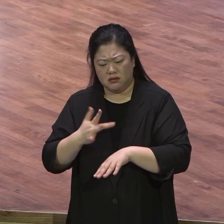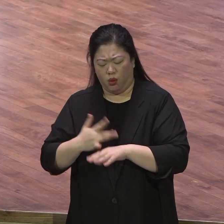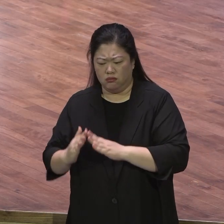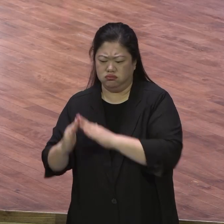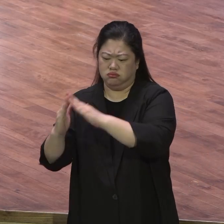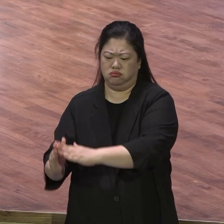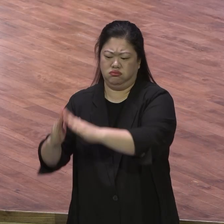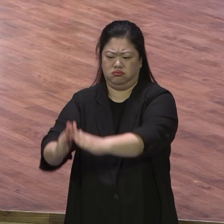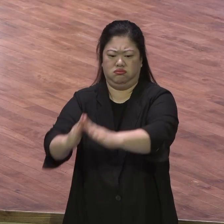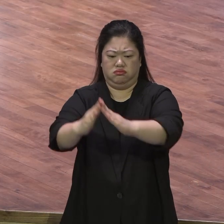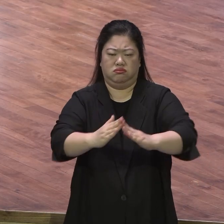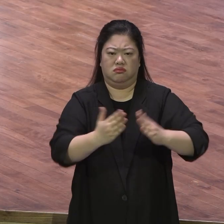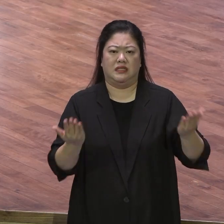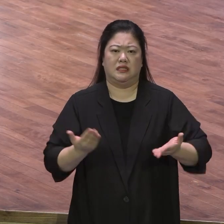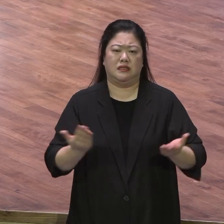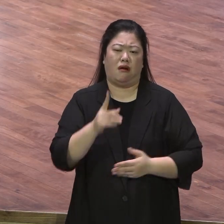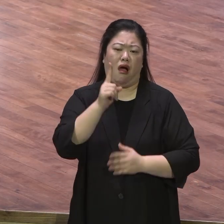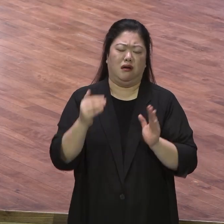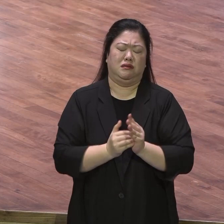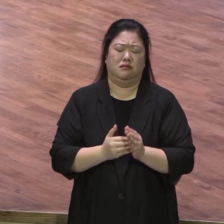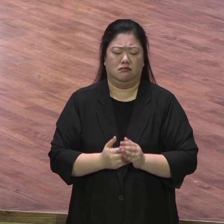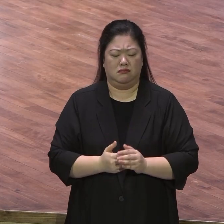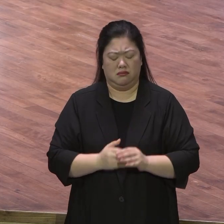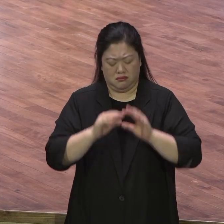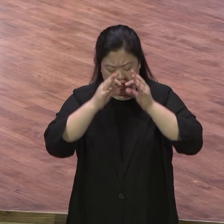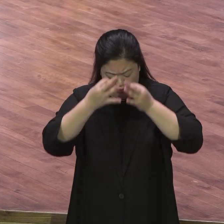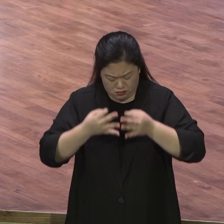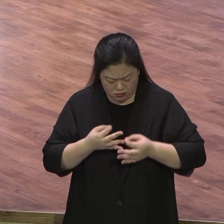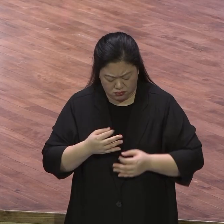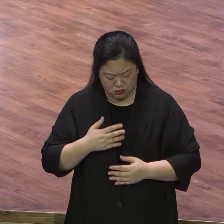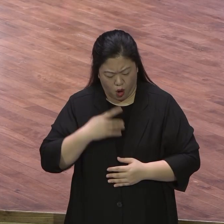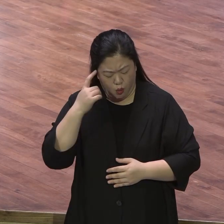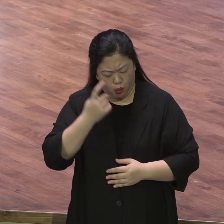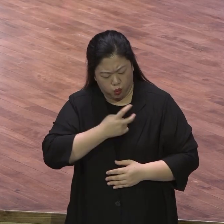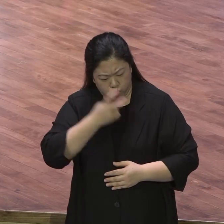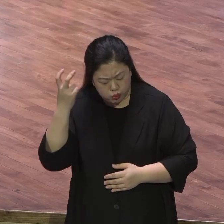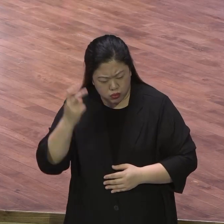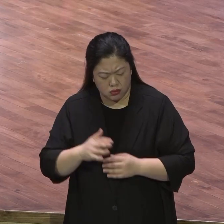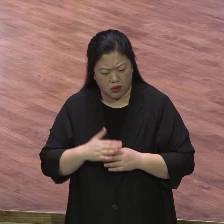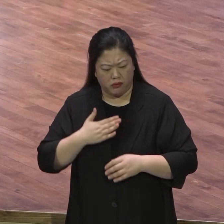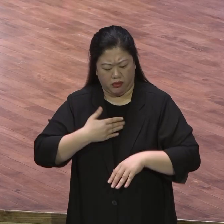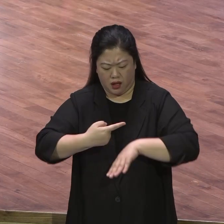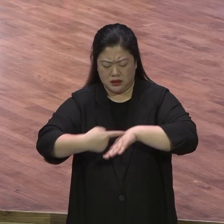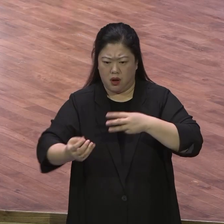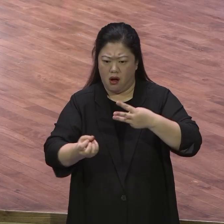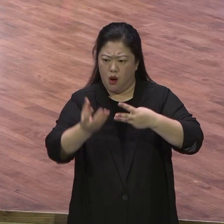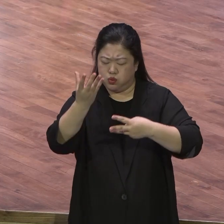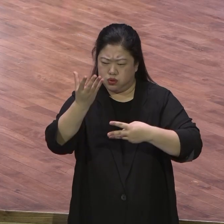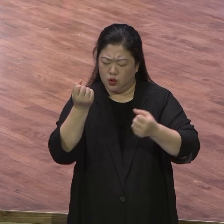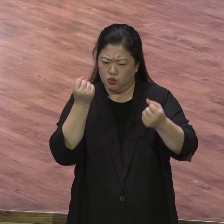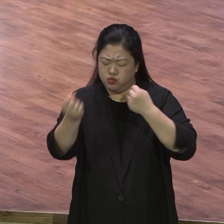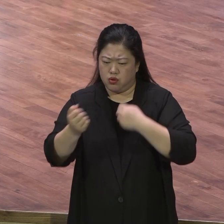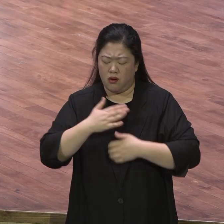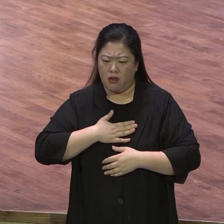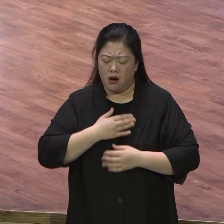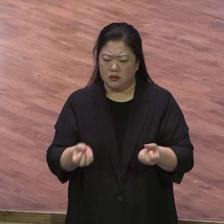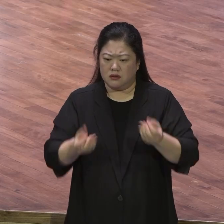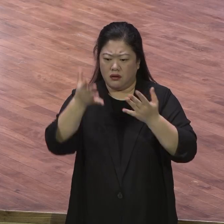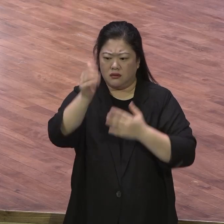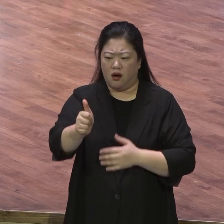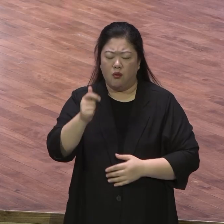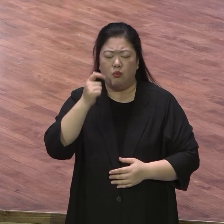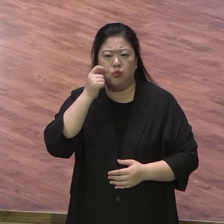자신이 아무리 레위인이라 할지라도 제사장이 될 수가 없어요 제사장이 될 수가 없어요 왜냐